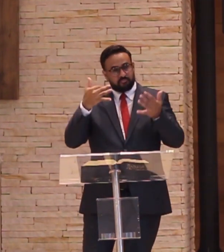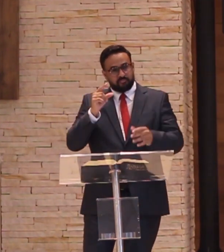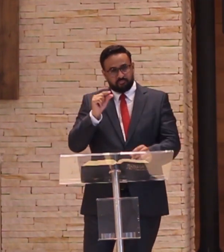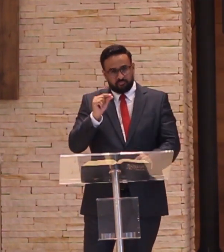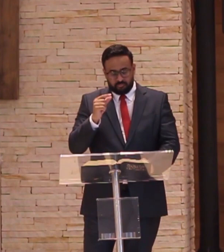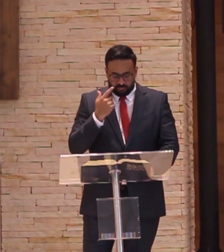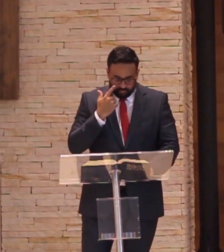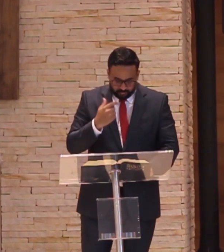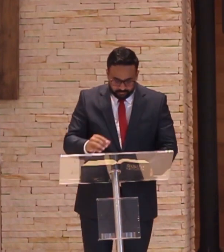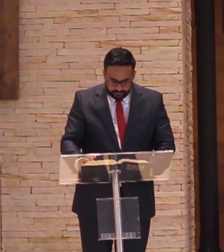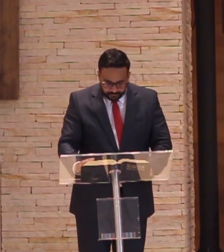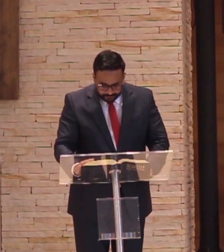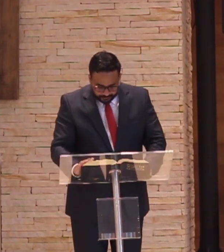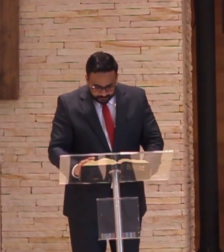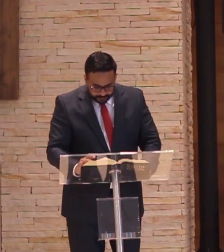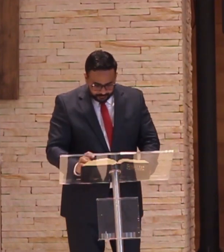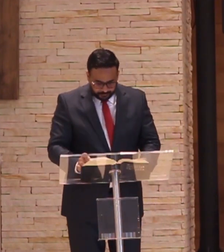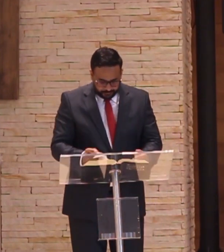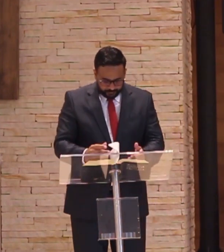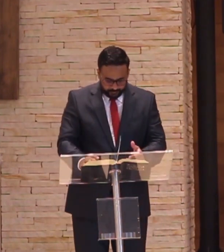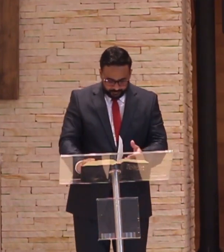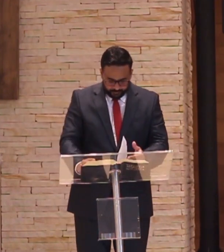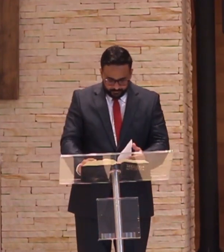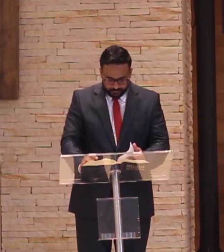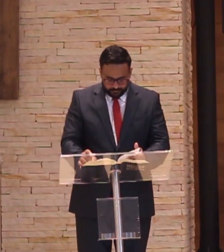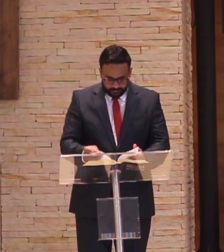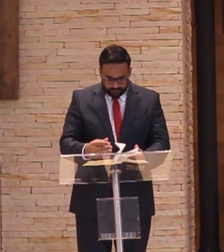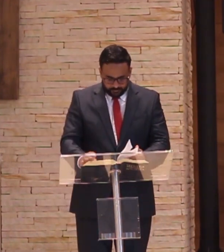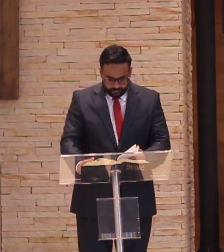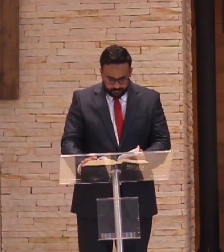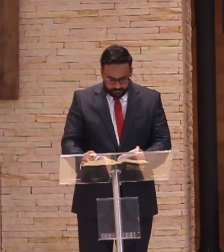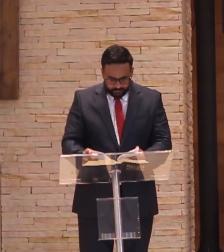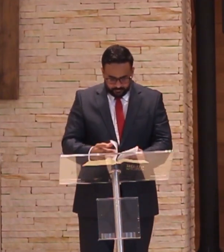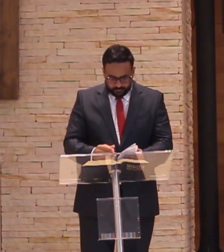verso 32. Vamos ver o que a Bíblia diz.